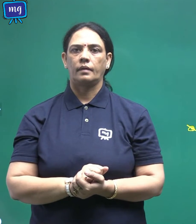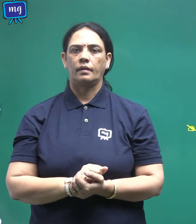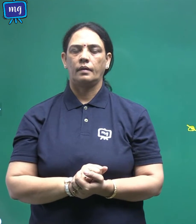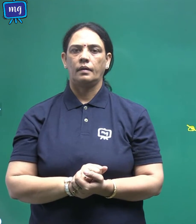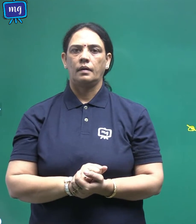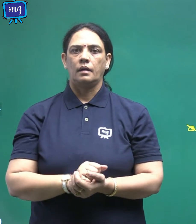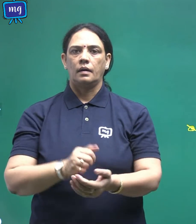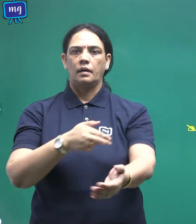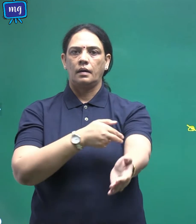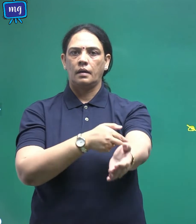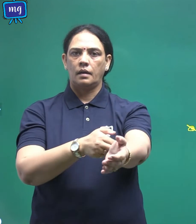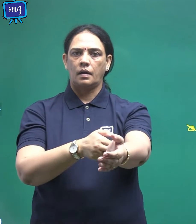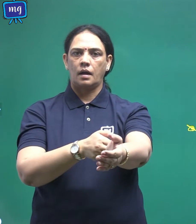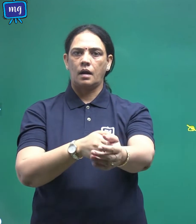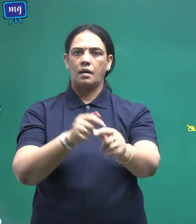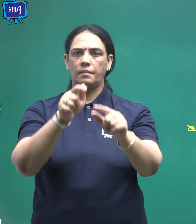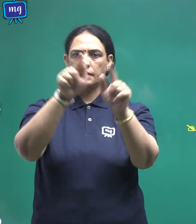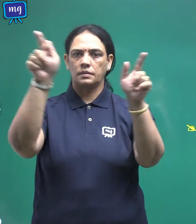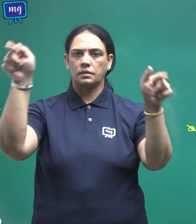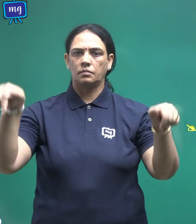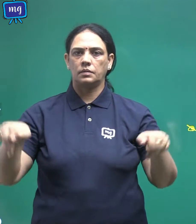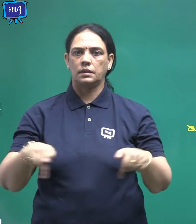समचतुर्भुज का